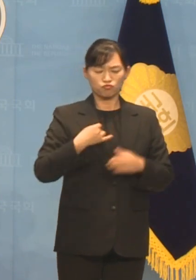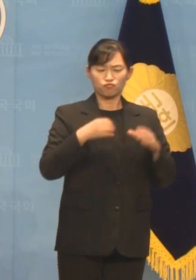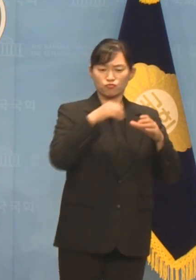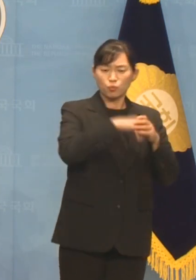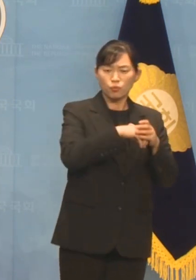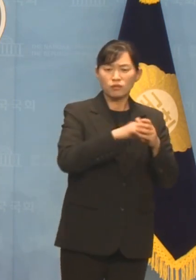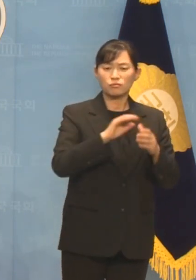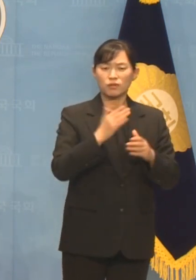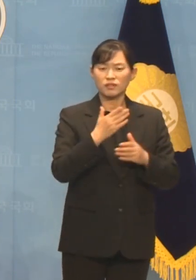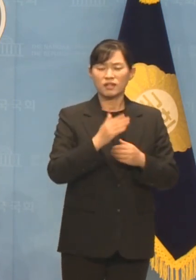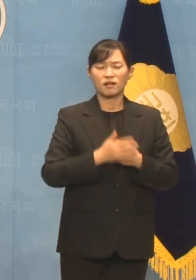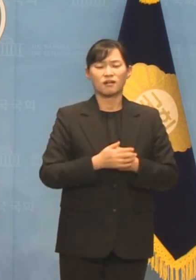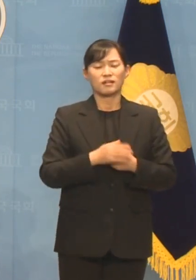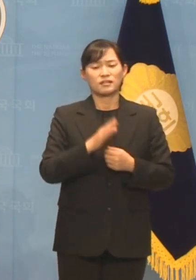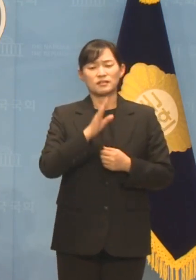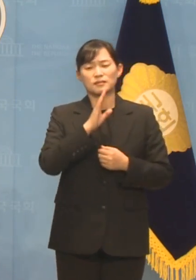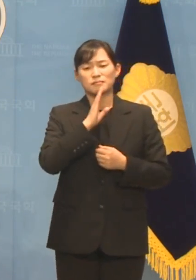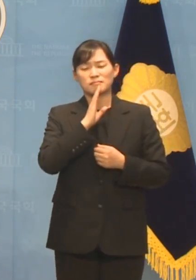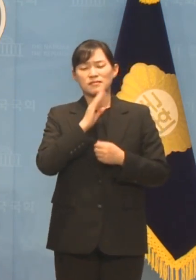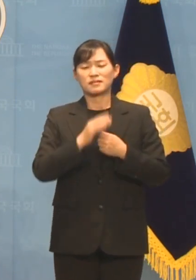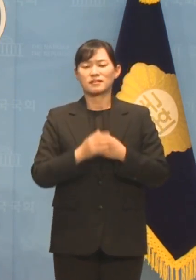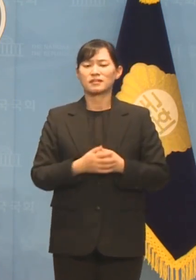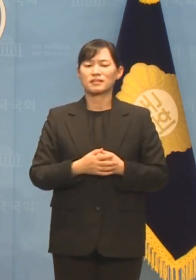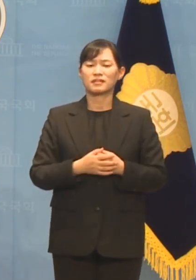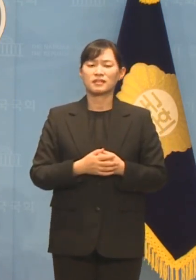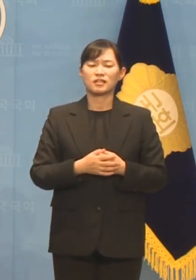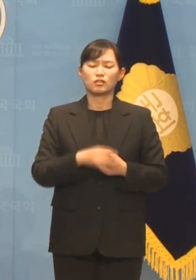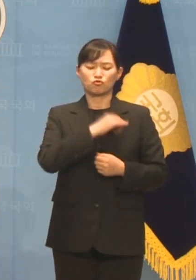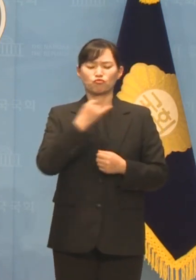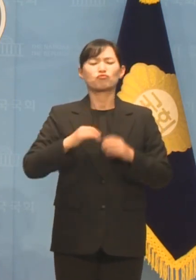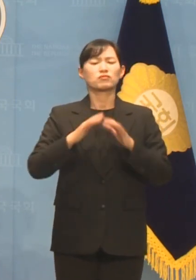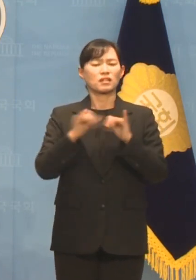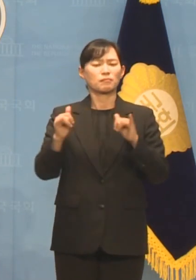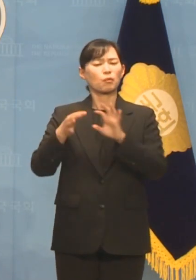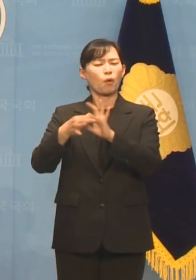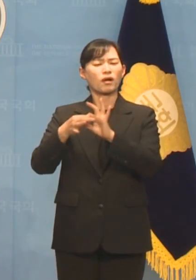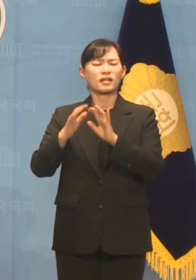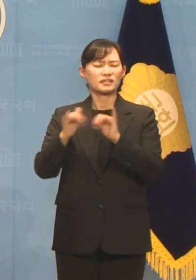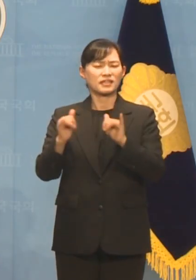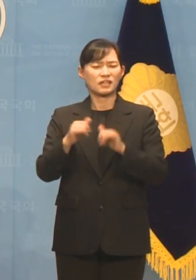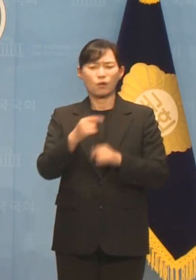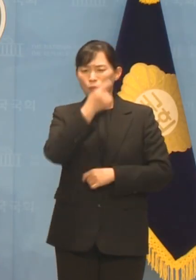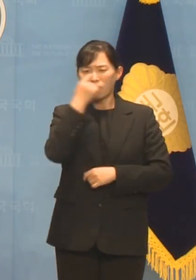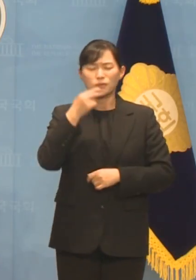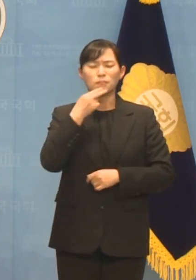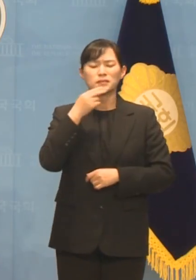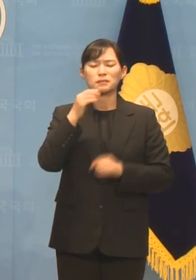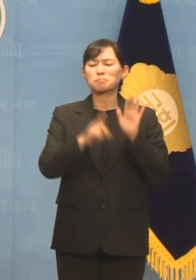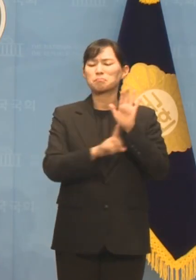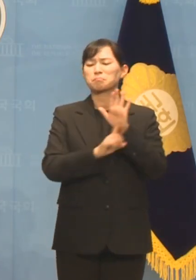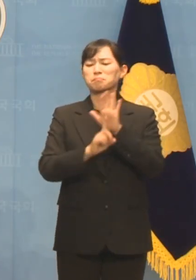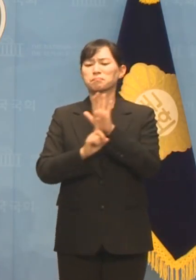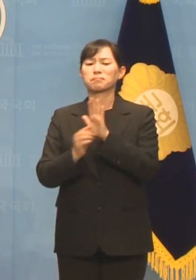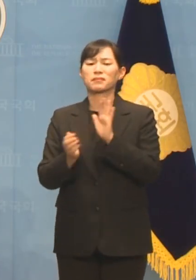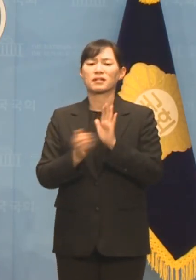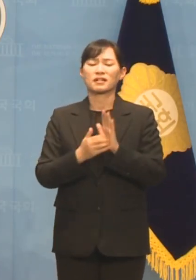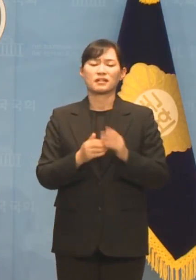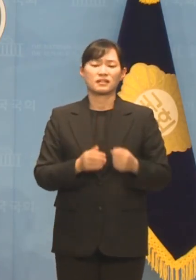거라는 신중국 연방 관계자의 주장을 사실 확인이나 근거 없이 보도했습니다. 이처럼 확인되지